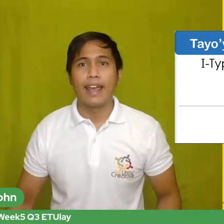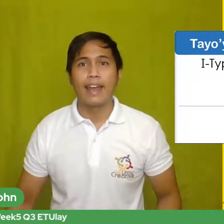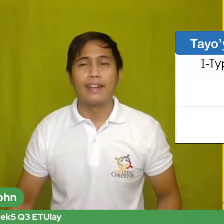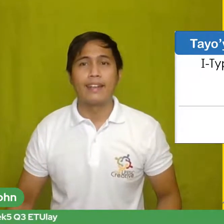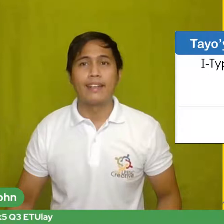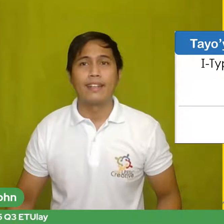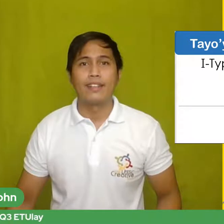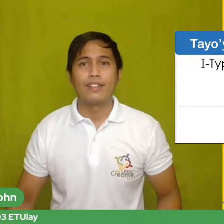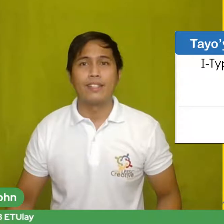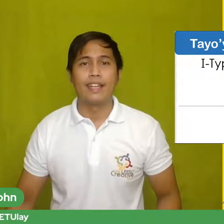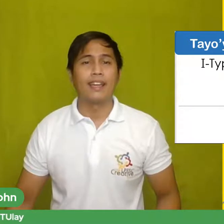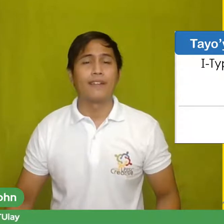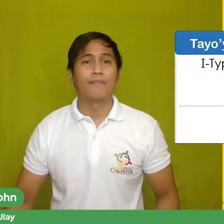Ayan. Sige.